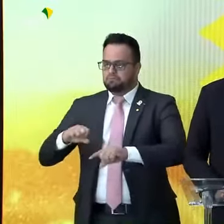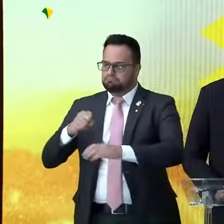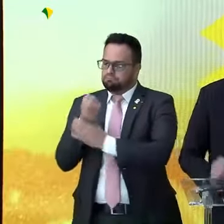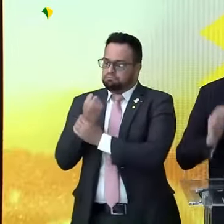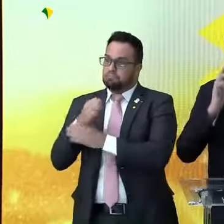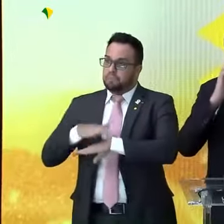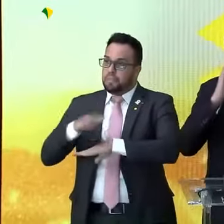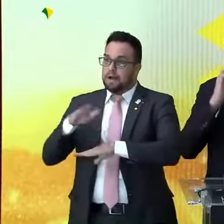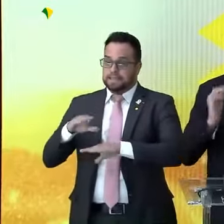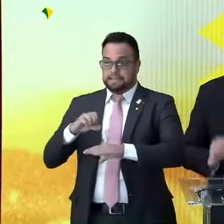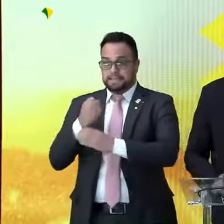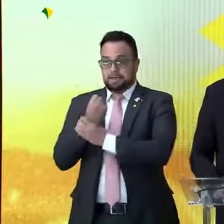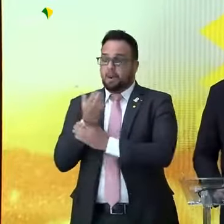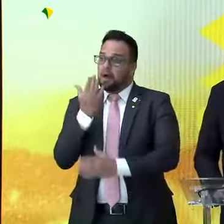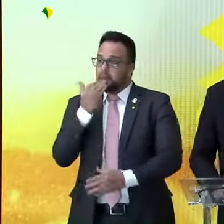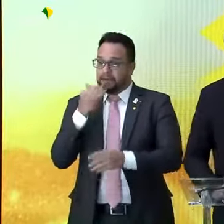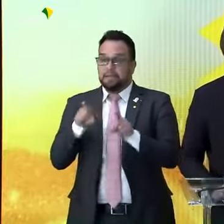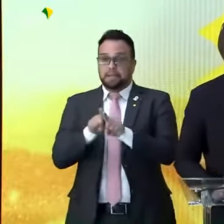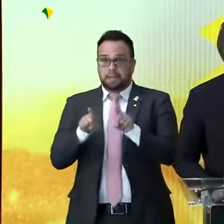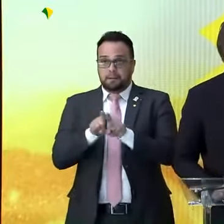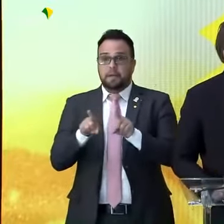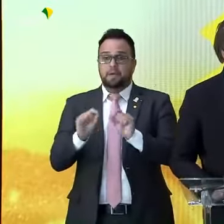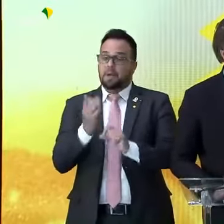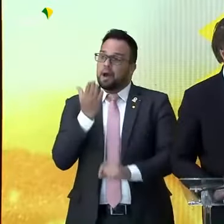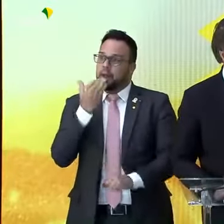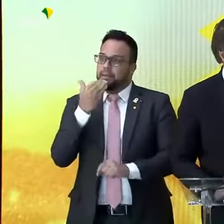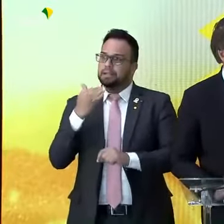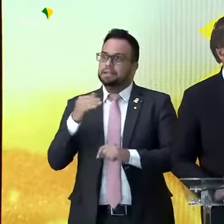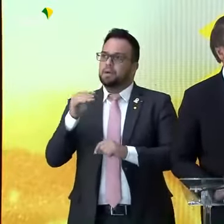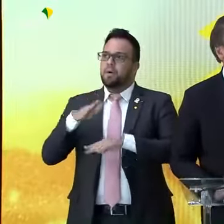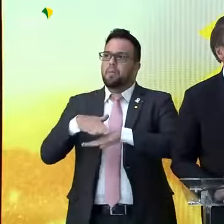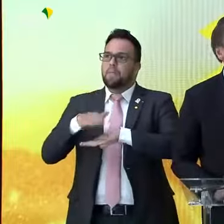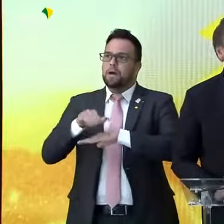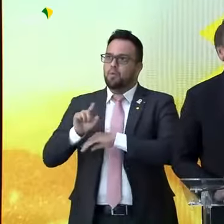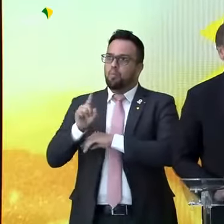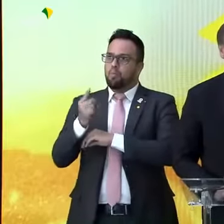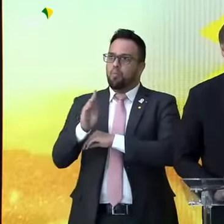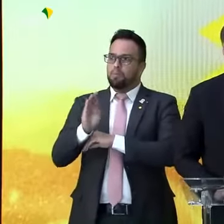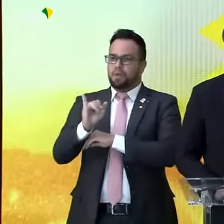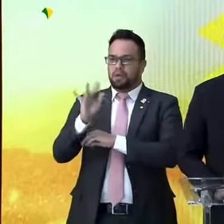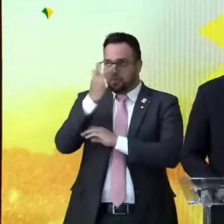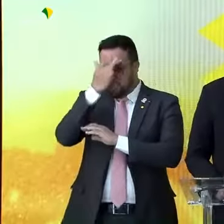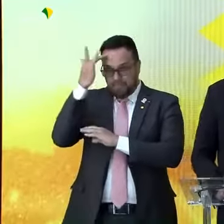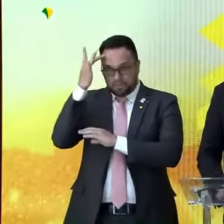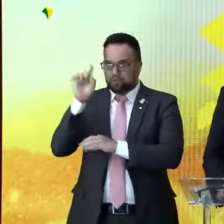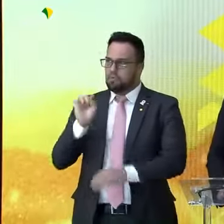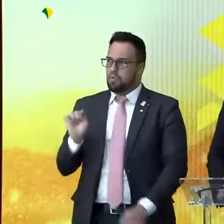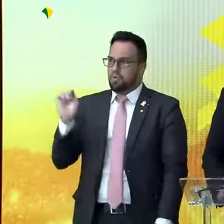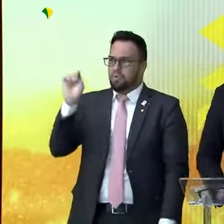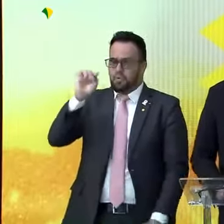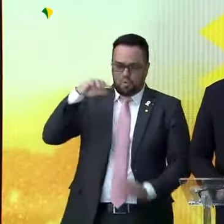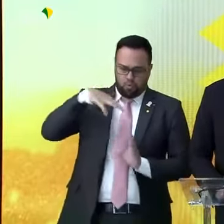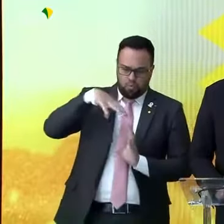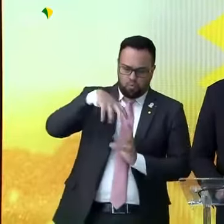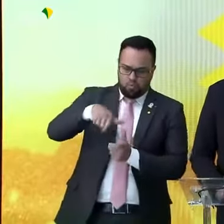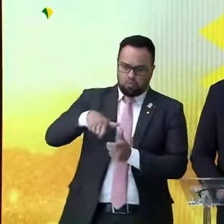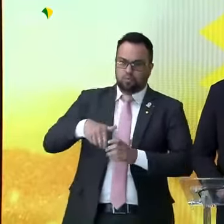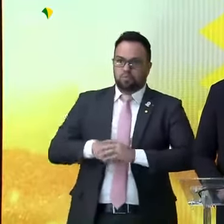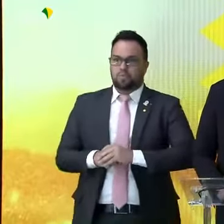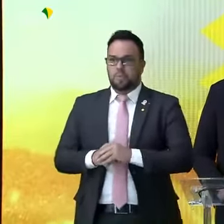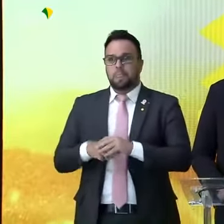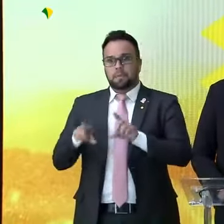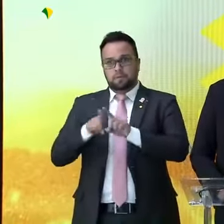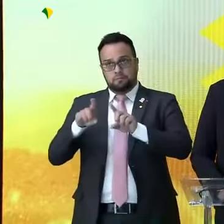nossa segurança alimentar bem como alimentação para mais de 1 bilhão de pessoas ao redor do mundo